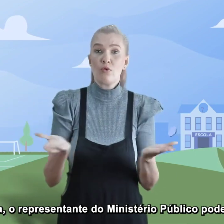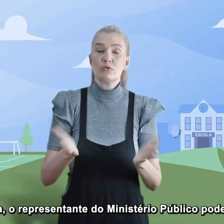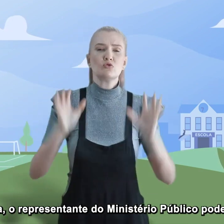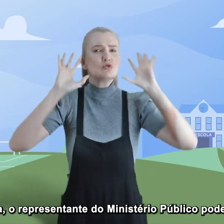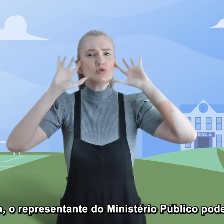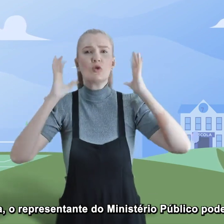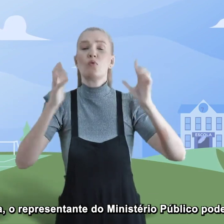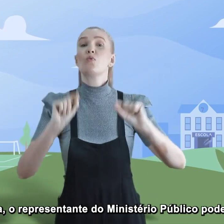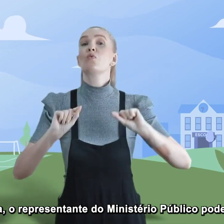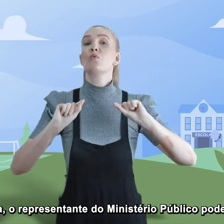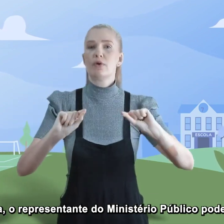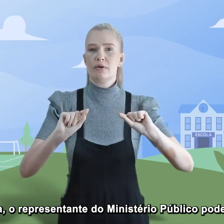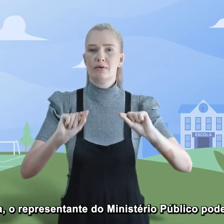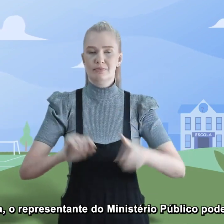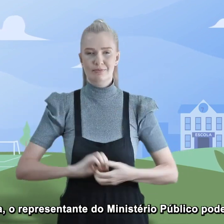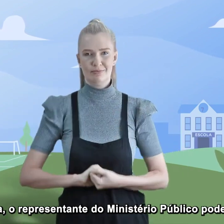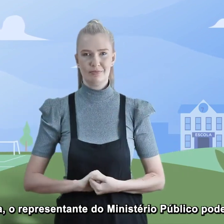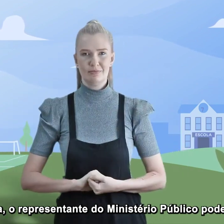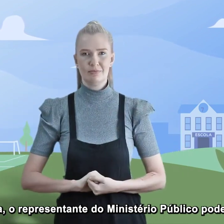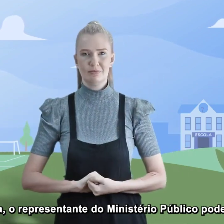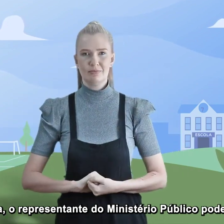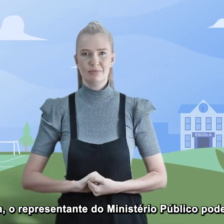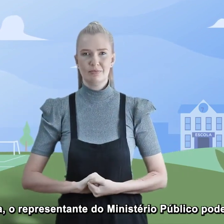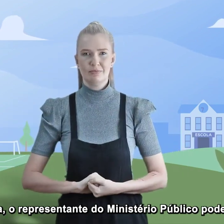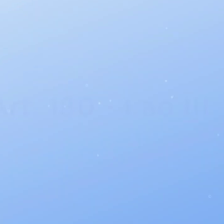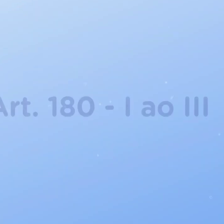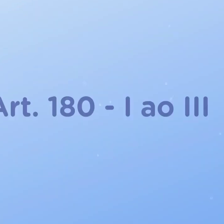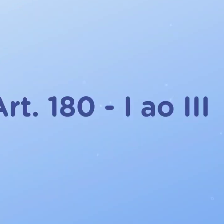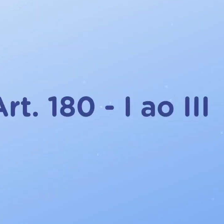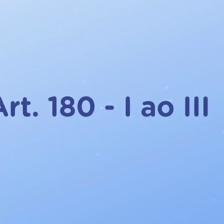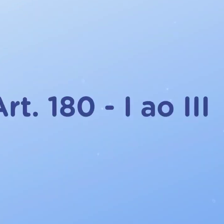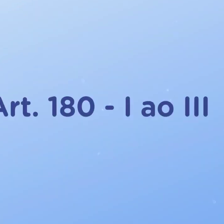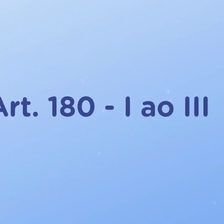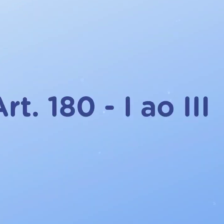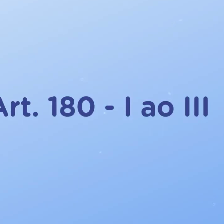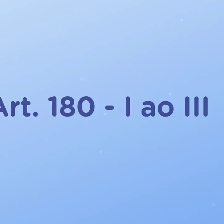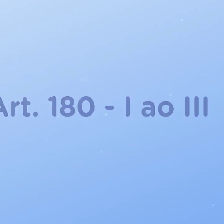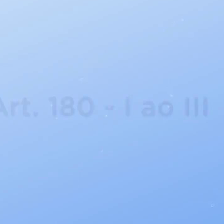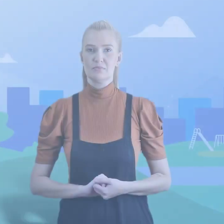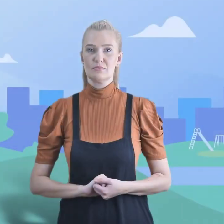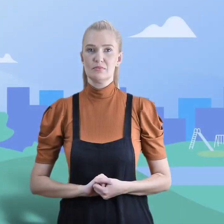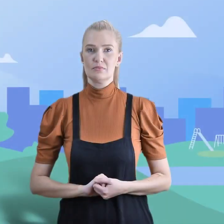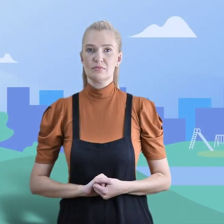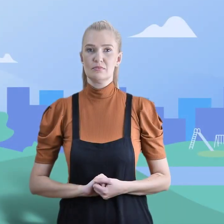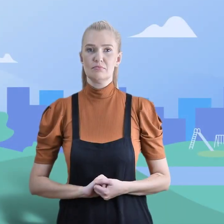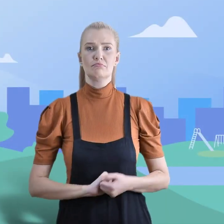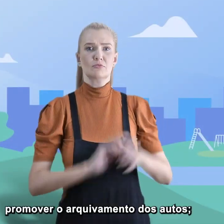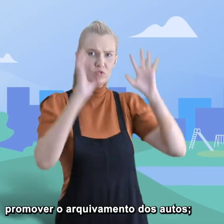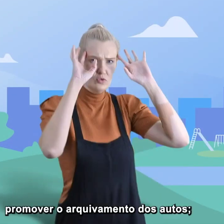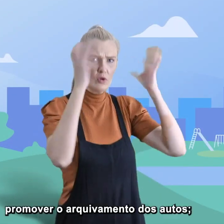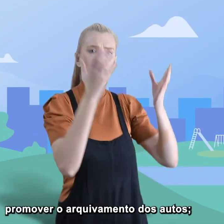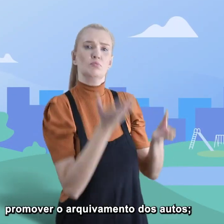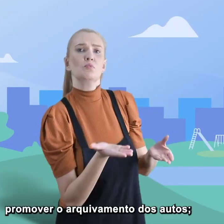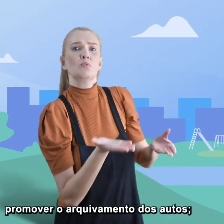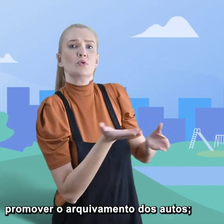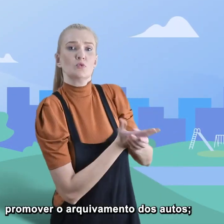o representante do Ministério Público poderá: artigo 180, inciso 1º ao 3º, promover o arquivamento